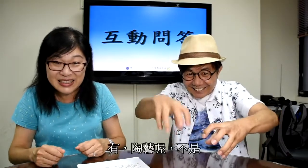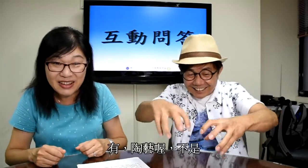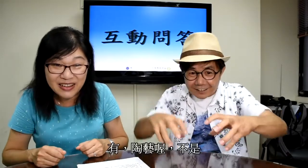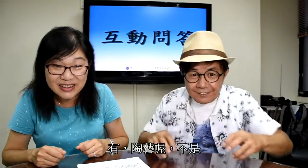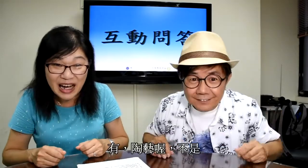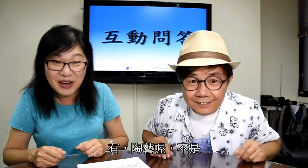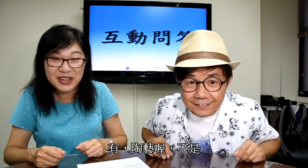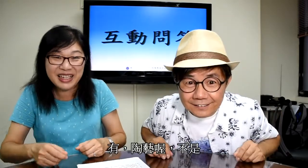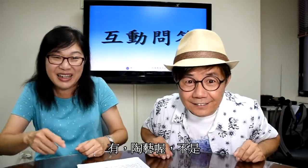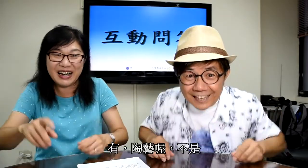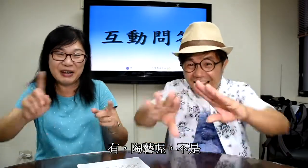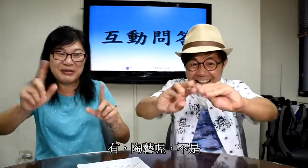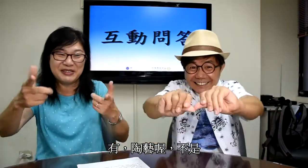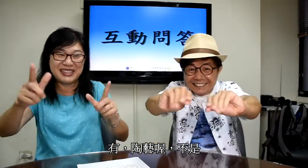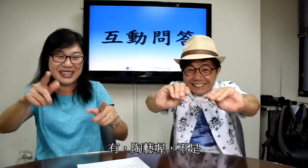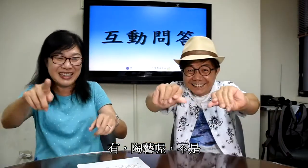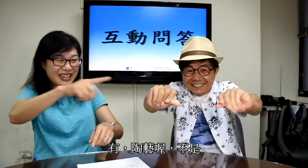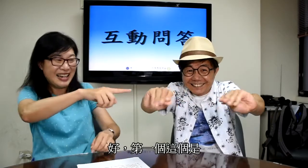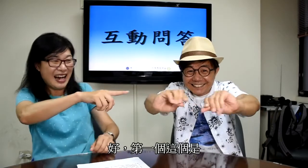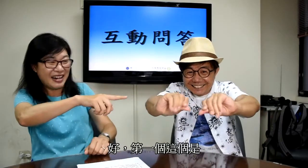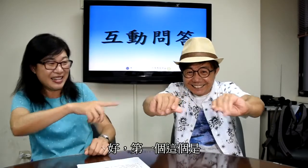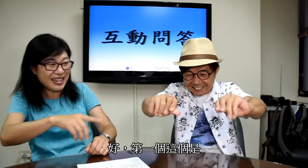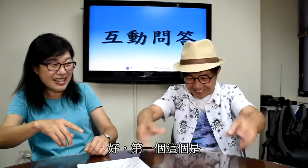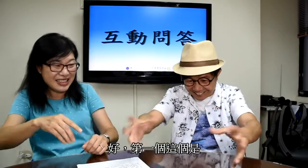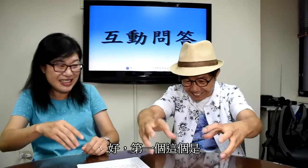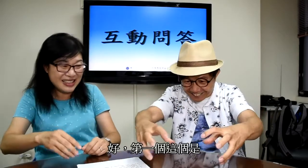有逃逸啊？不是？好，第一个这个是。